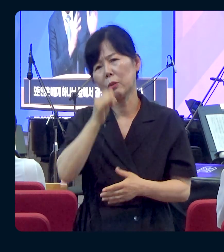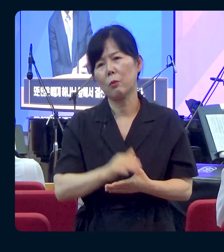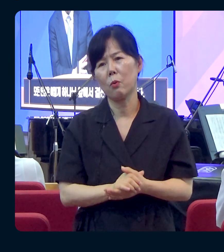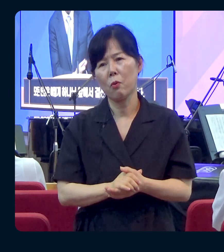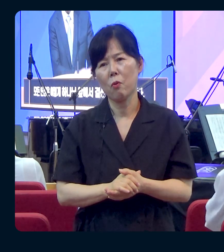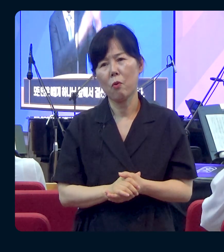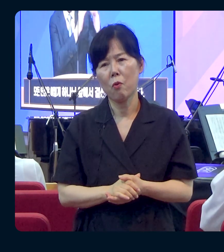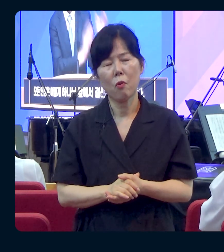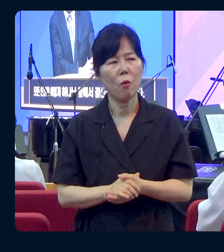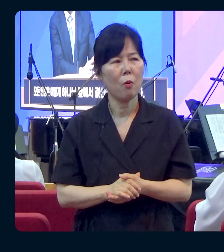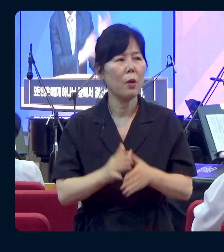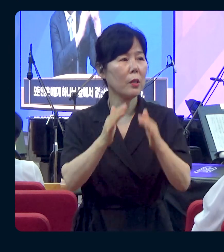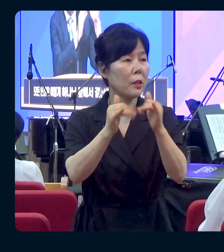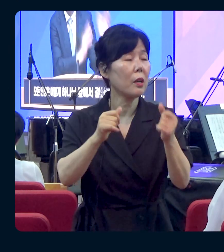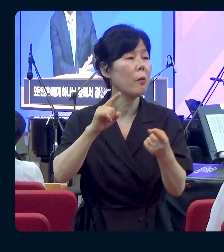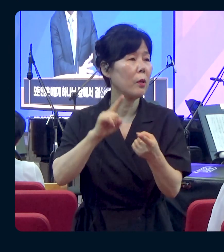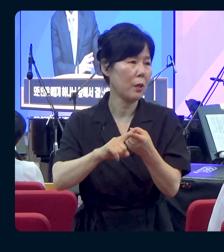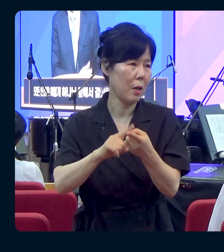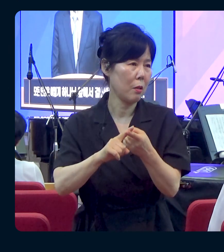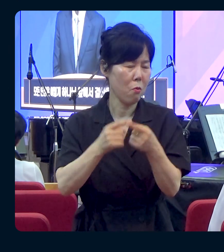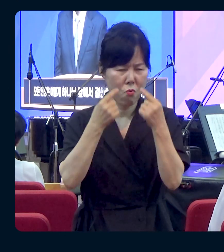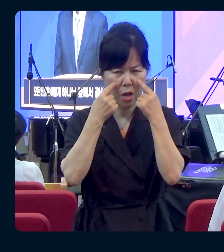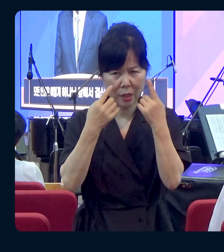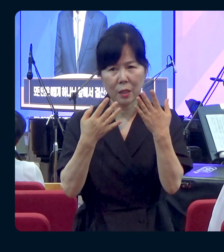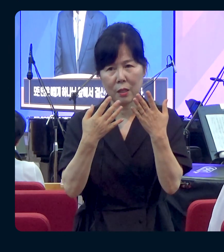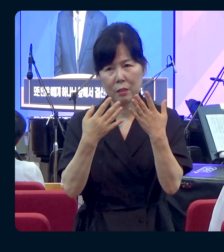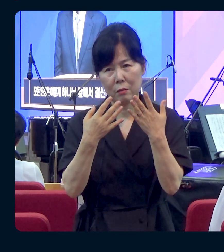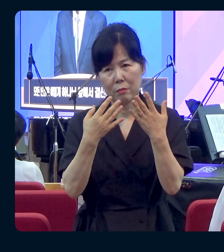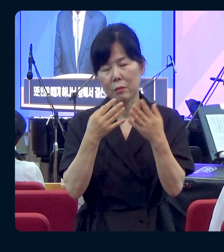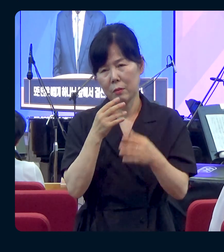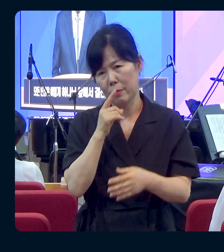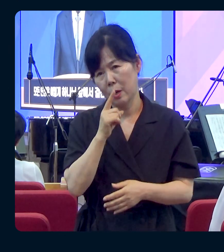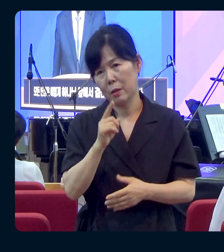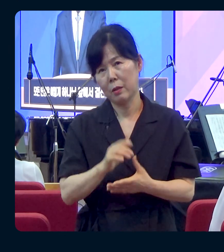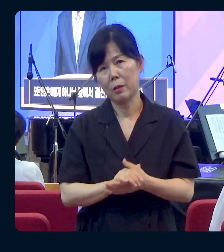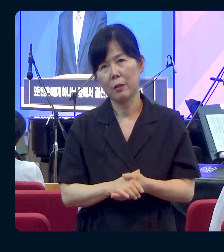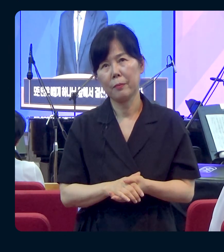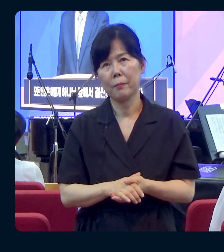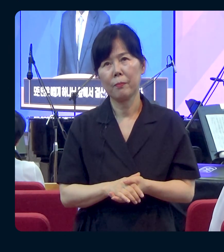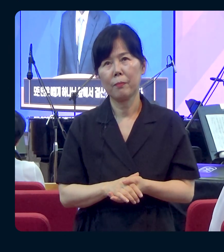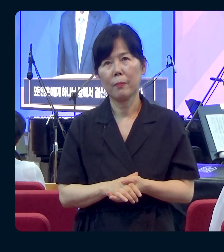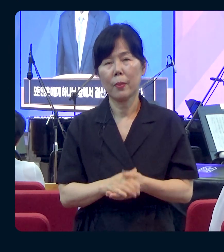성경이 일관되게 말하고 있는 인생에 대한 정확한 진술이에요.